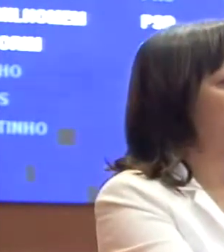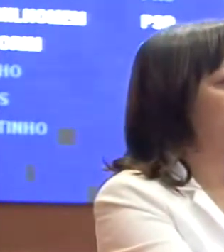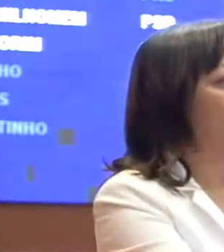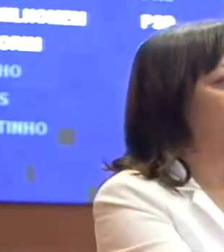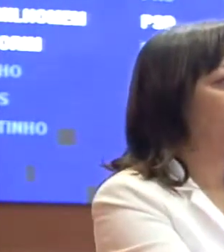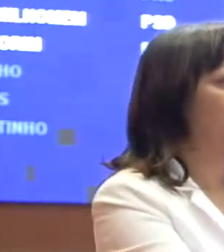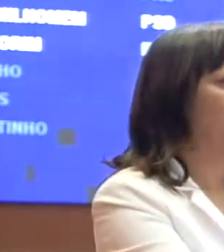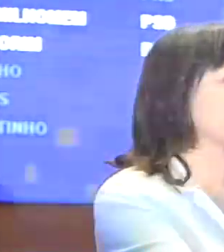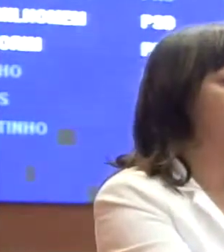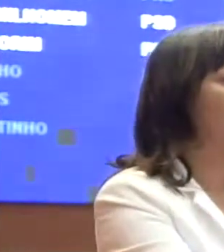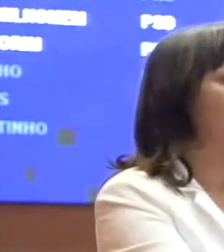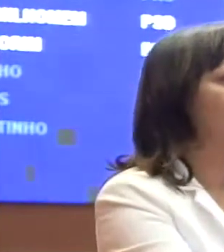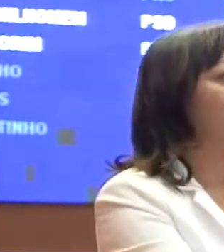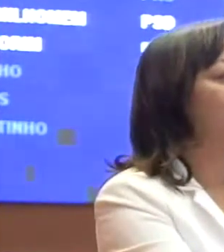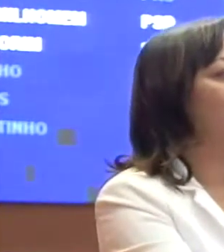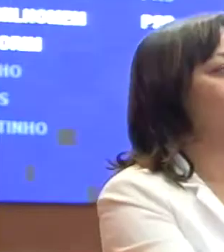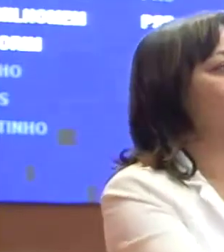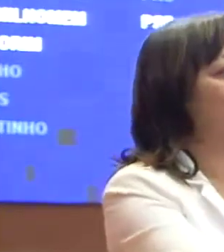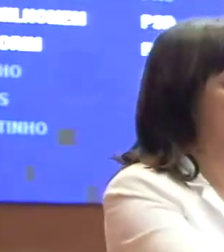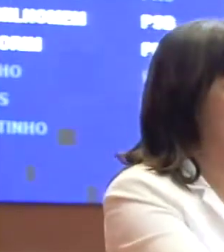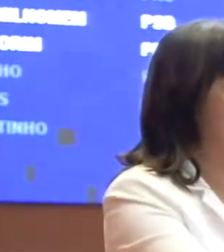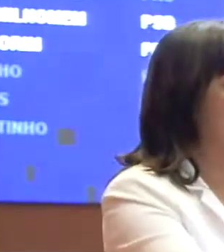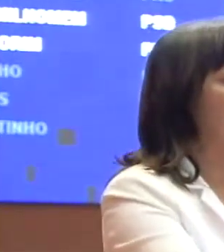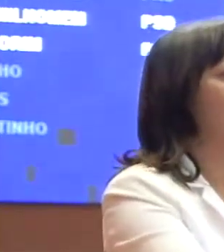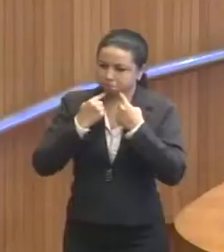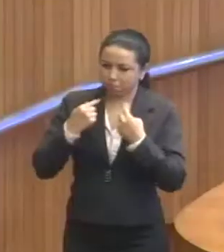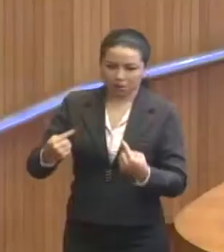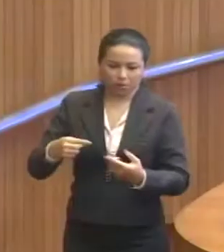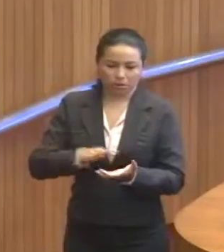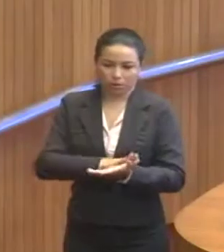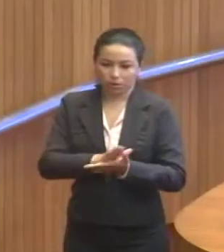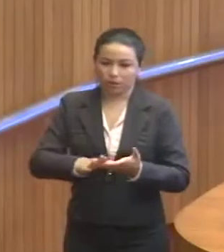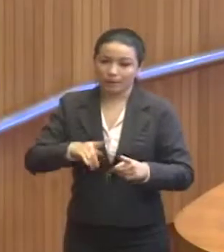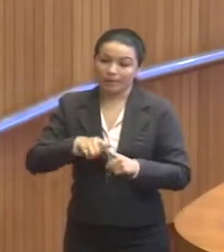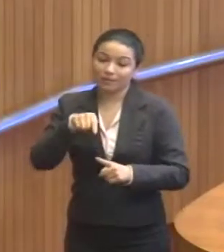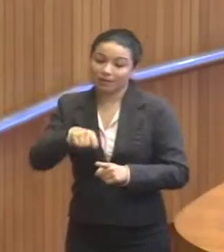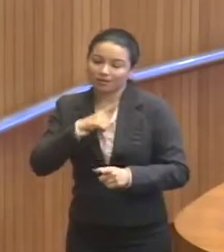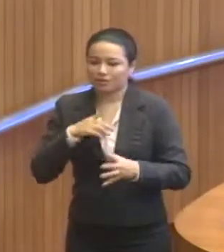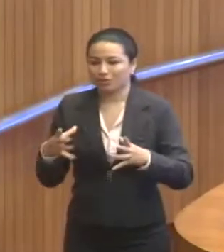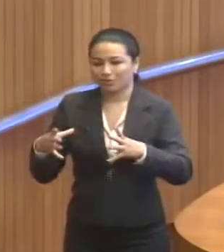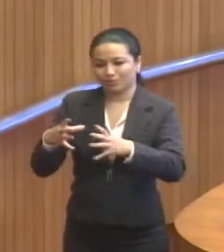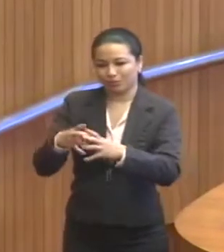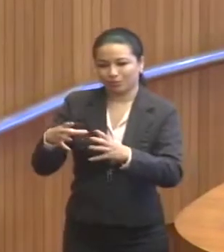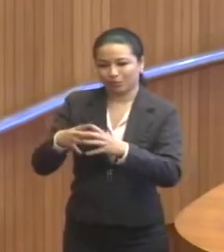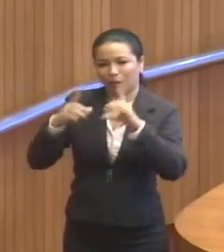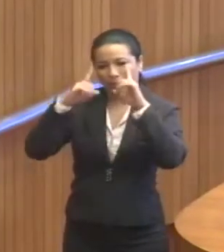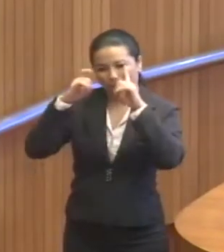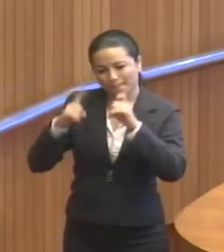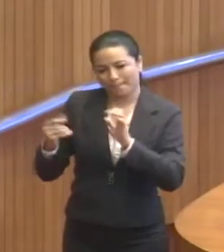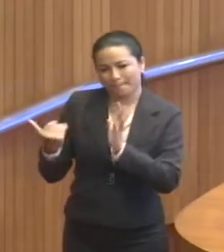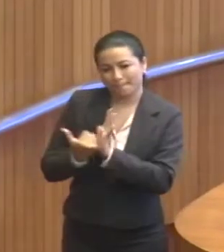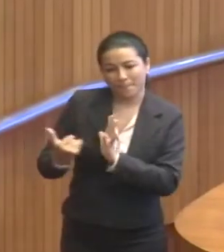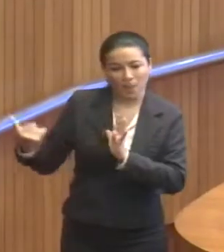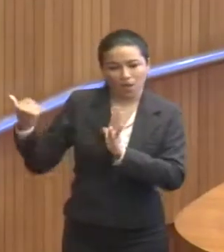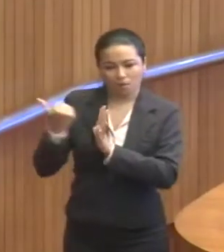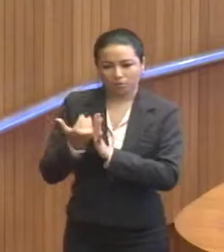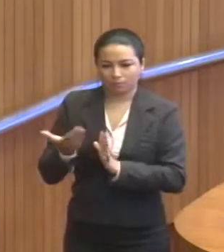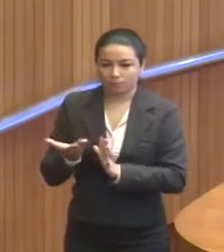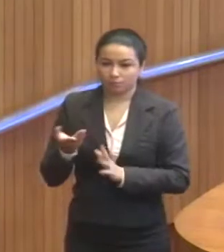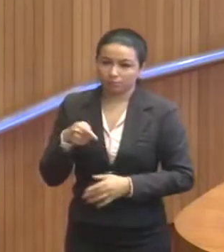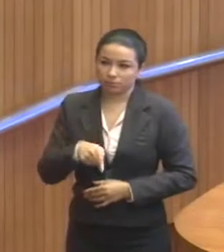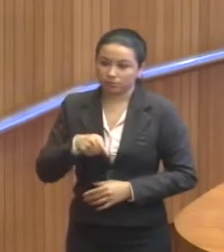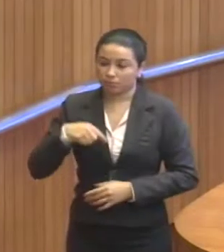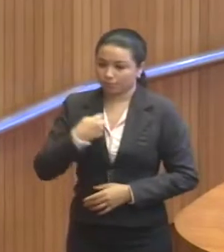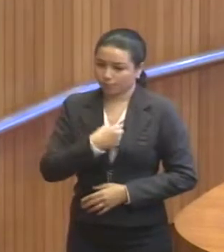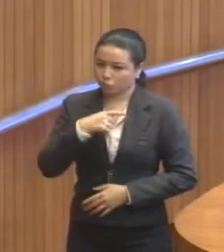porque às vezes há uma faixa social que não denuncia, mas que lá tem uma concentração de violência muito maior. E